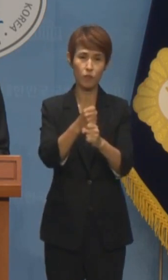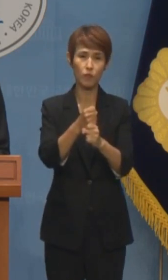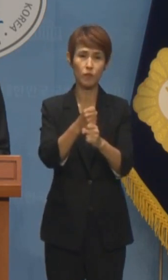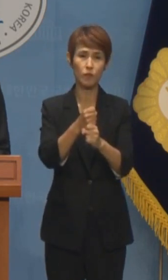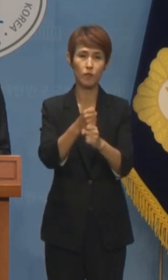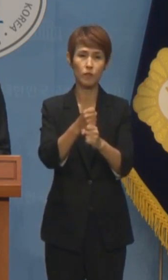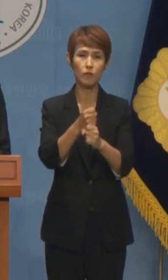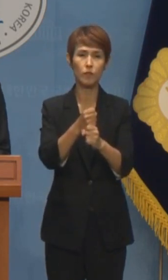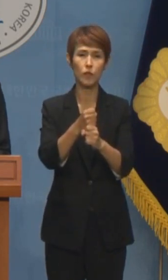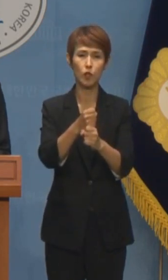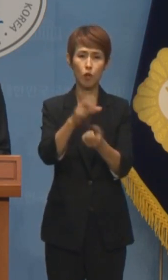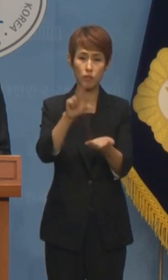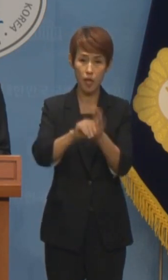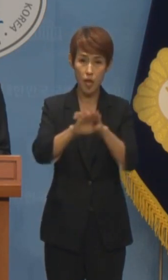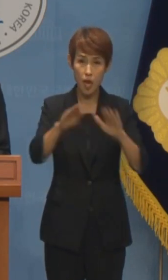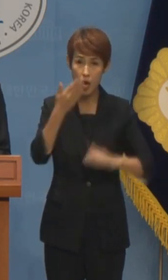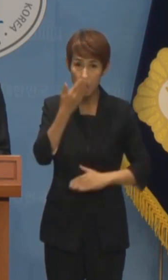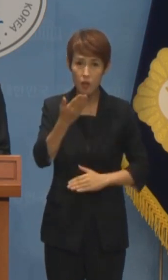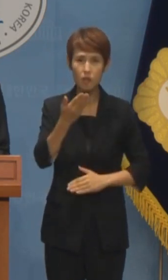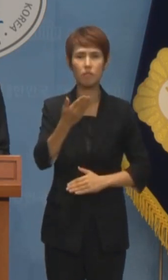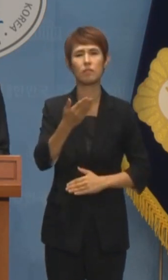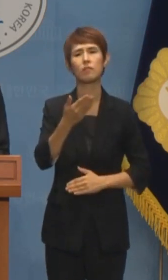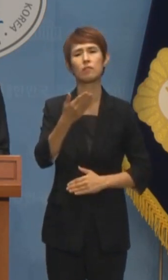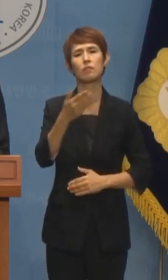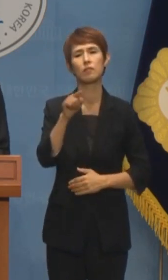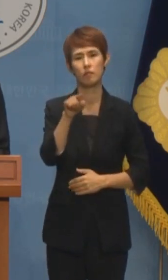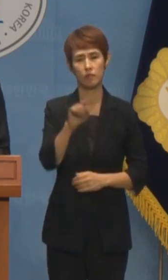상태를 해소하는 첫걸음이 될 것입니다.